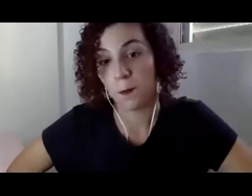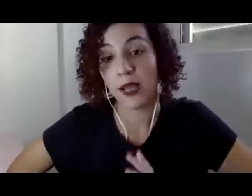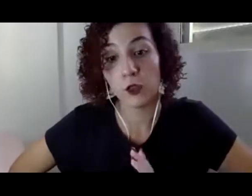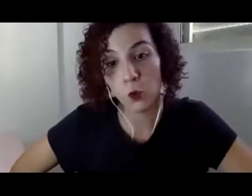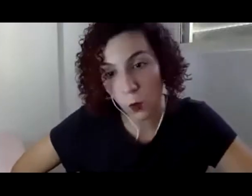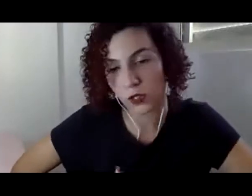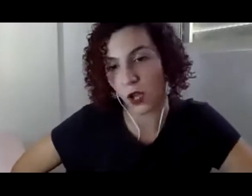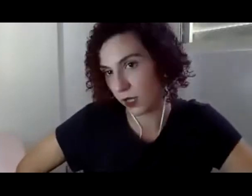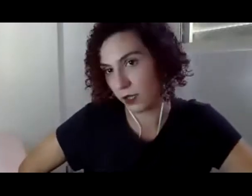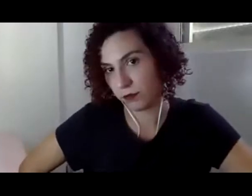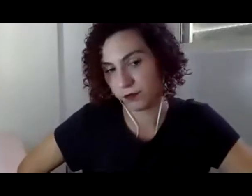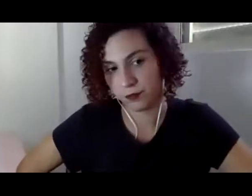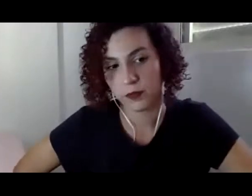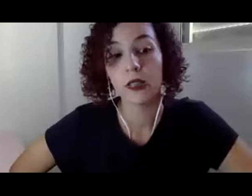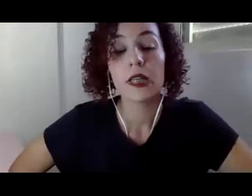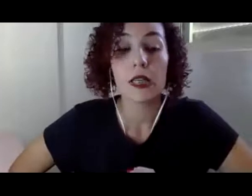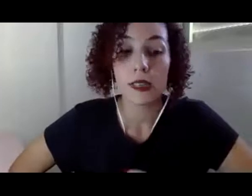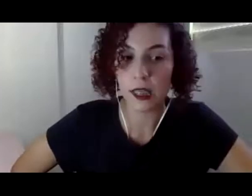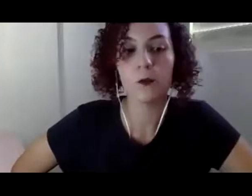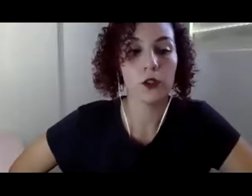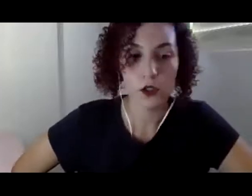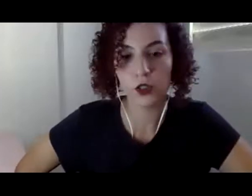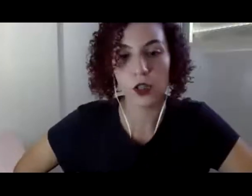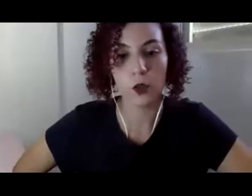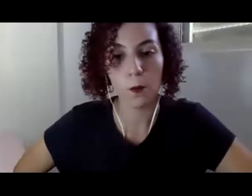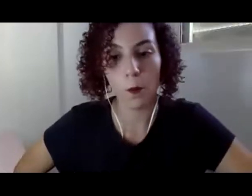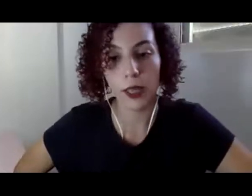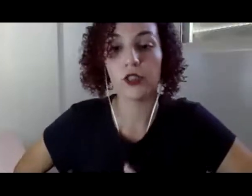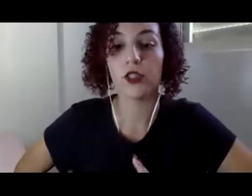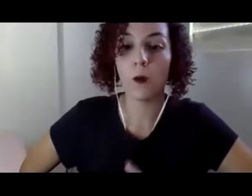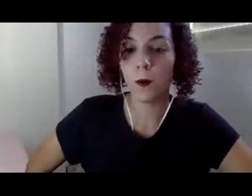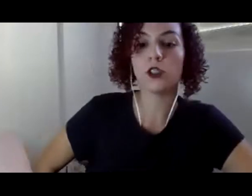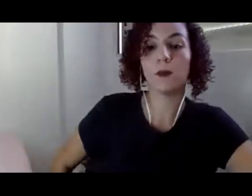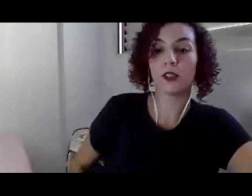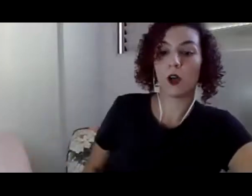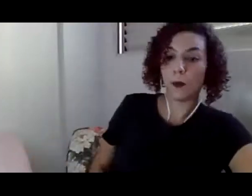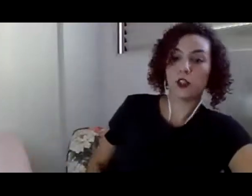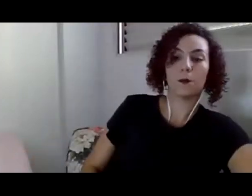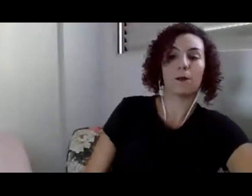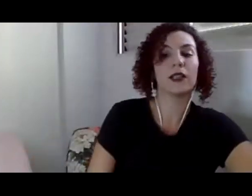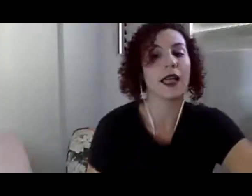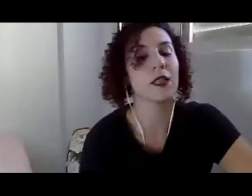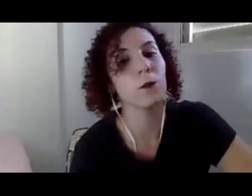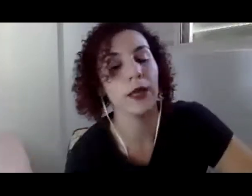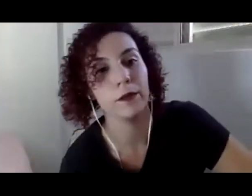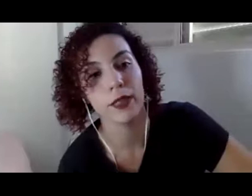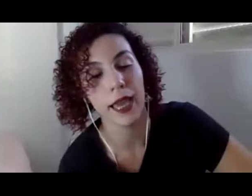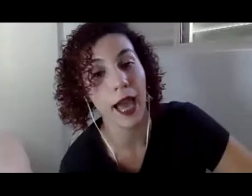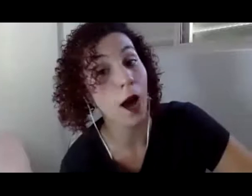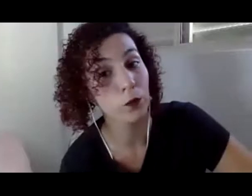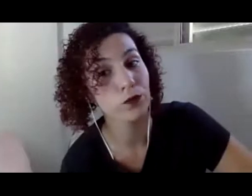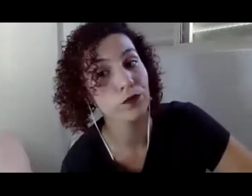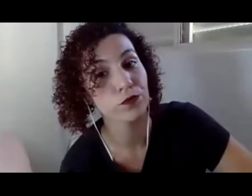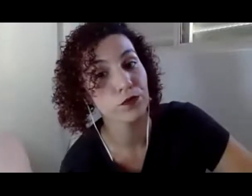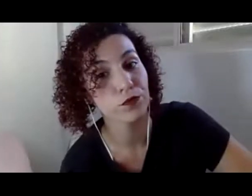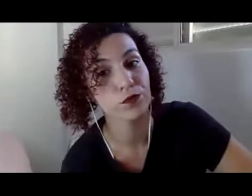Pode, mas nunca sozinho. Sim, pode dirigir normalmente, ou pode, mas somente para habilitação B, que é